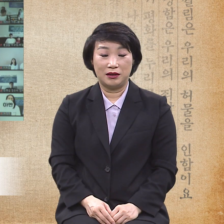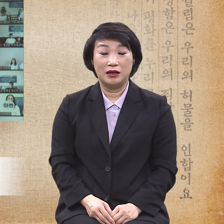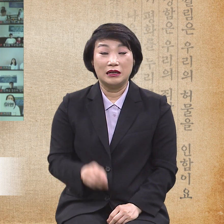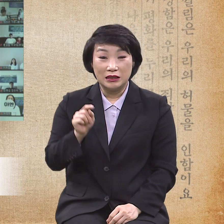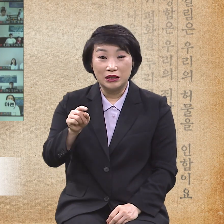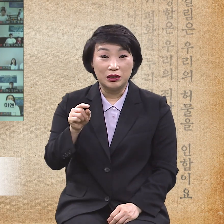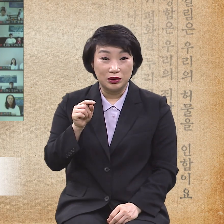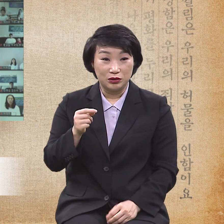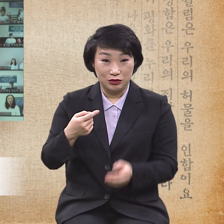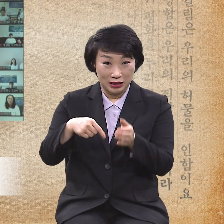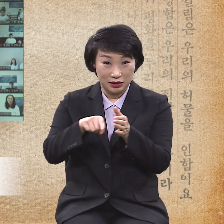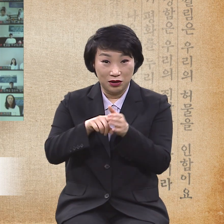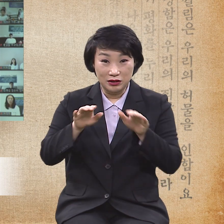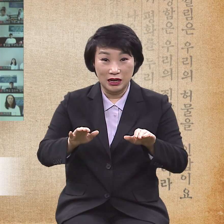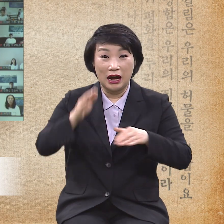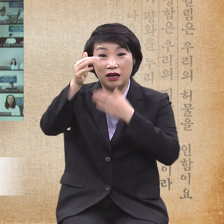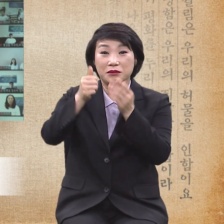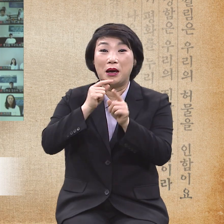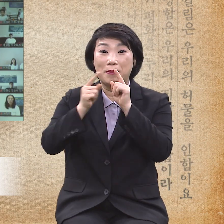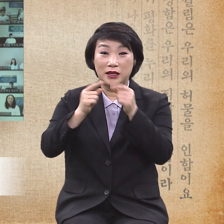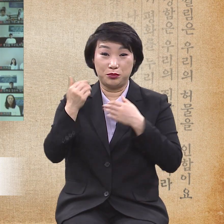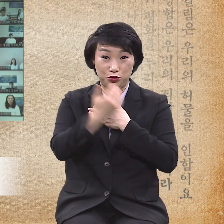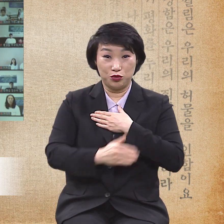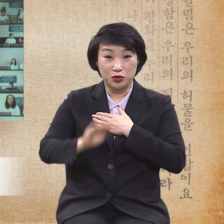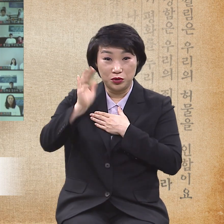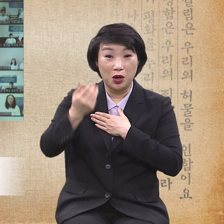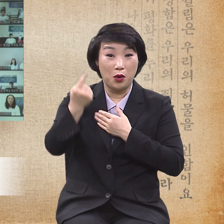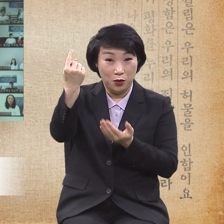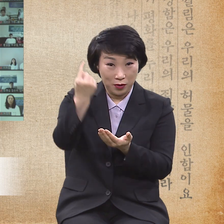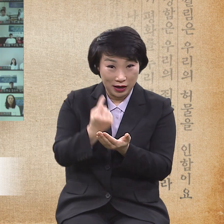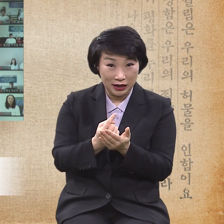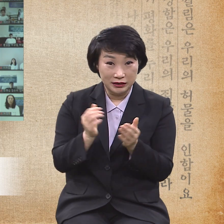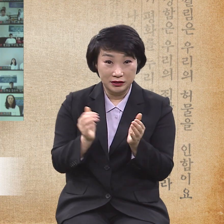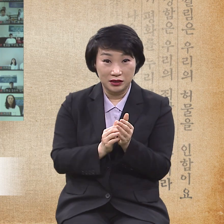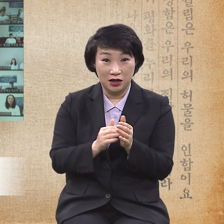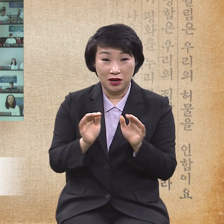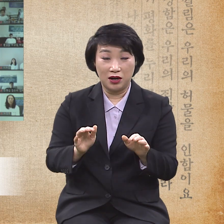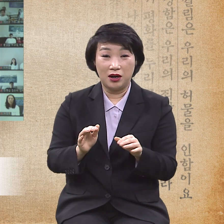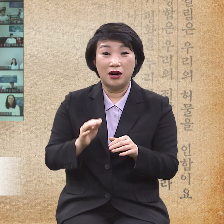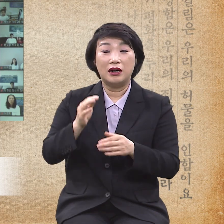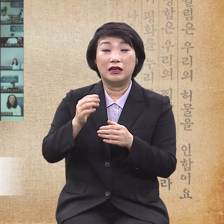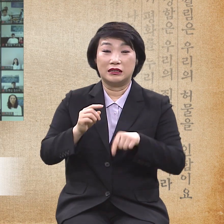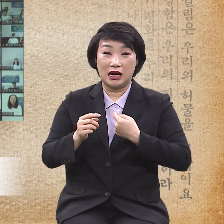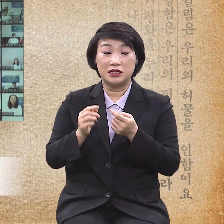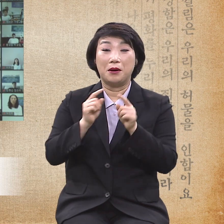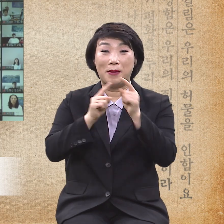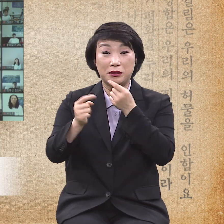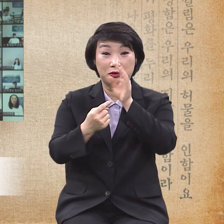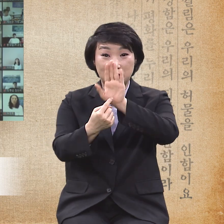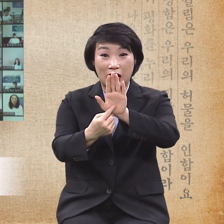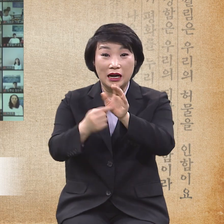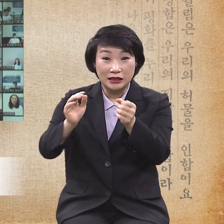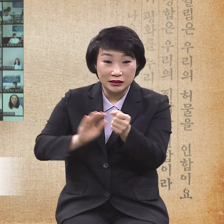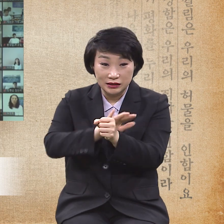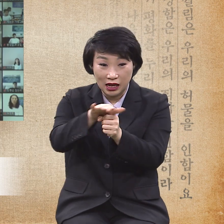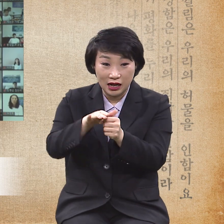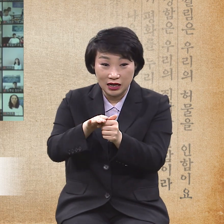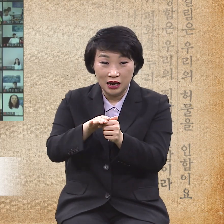그러기 위해서 말씀이 육신이 되어 나타나서 자신이 말씀으로 나타내신 사랑을